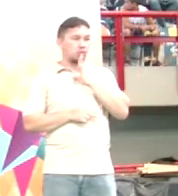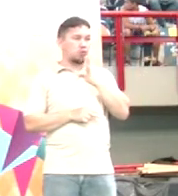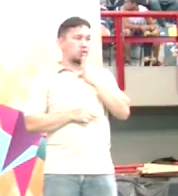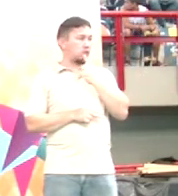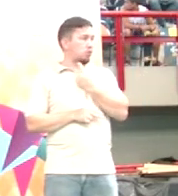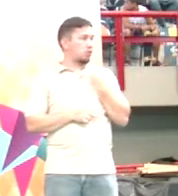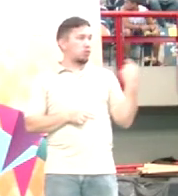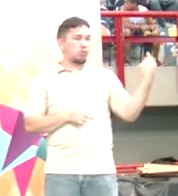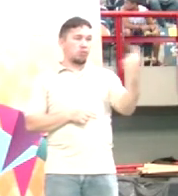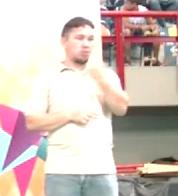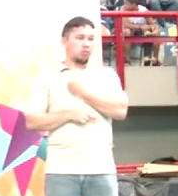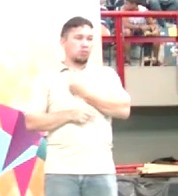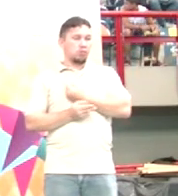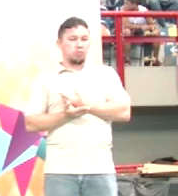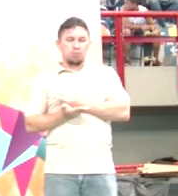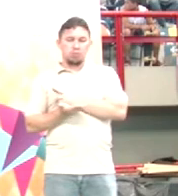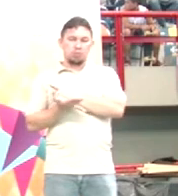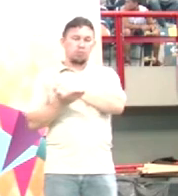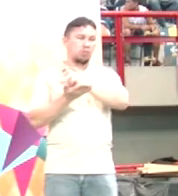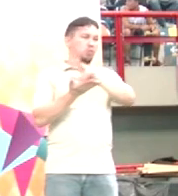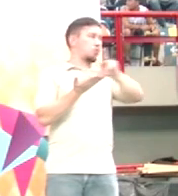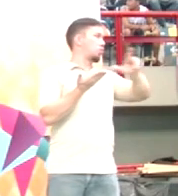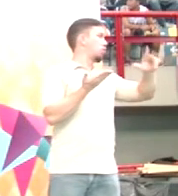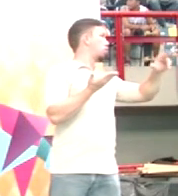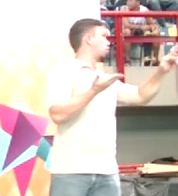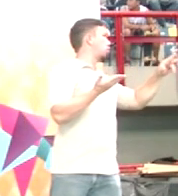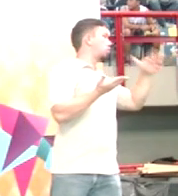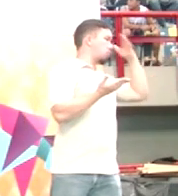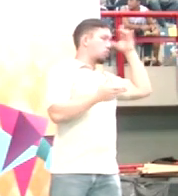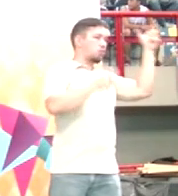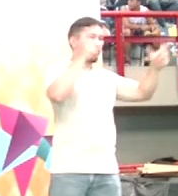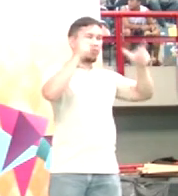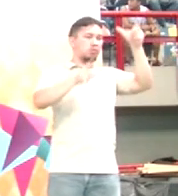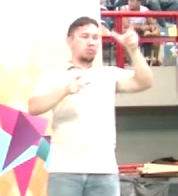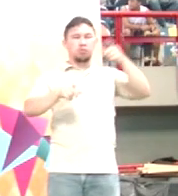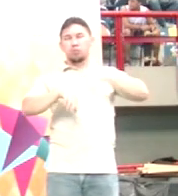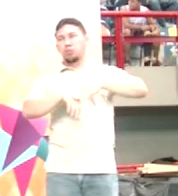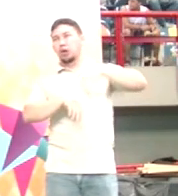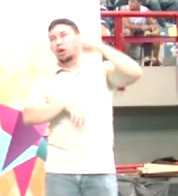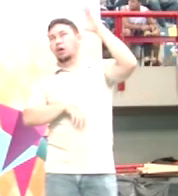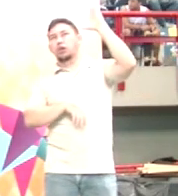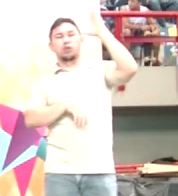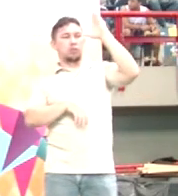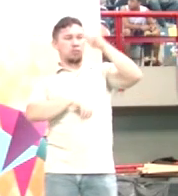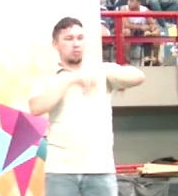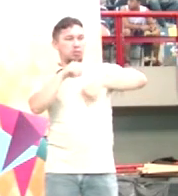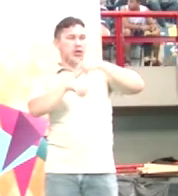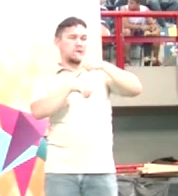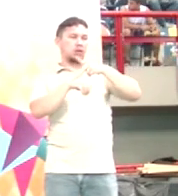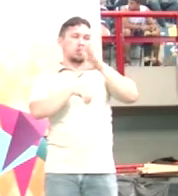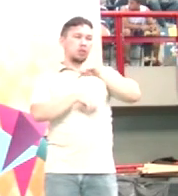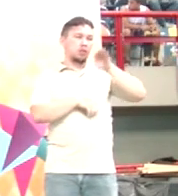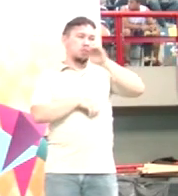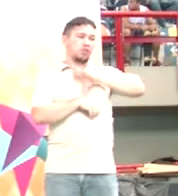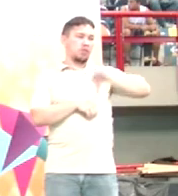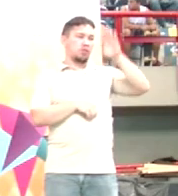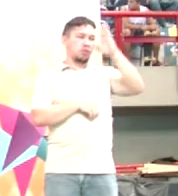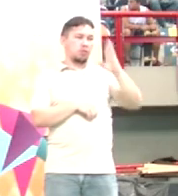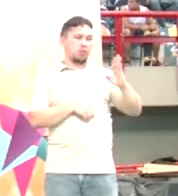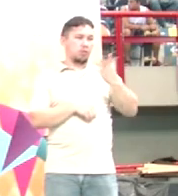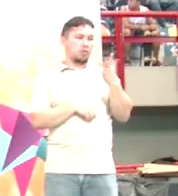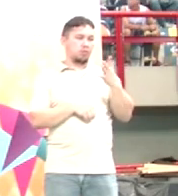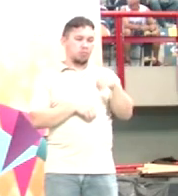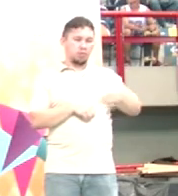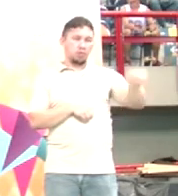nós somos, em número de falantes, o maior país que fala esse idioma. Nós somos em torno